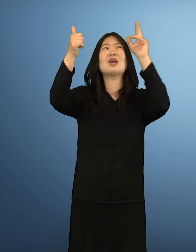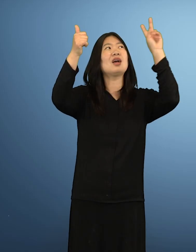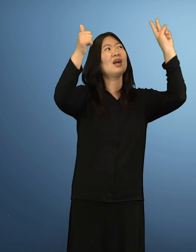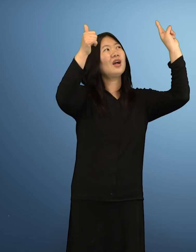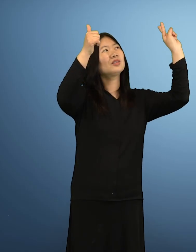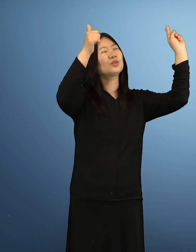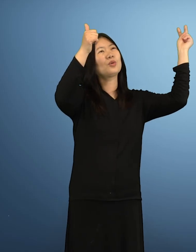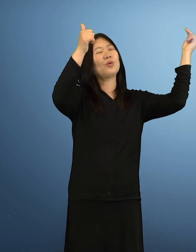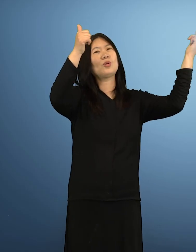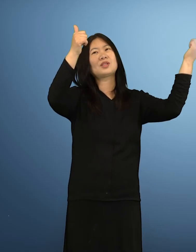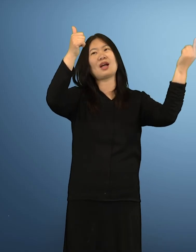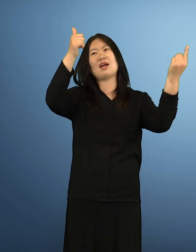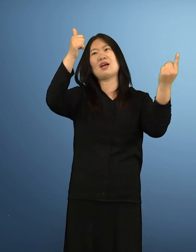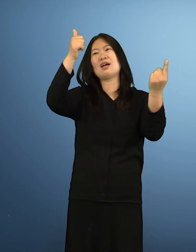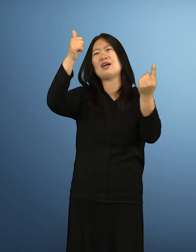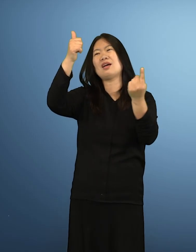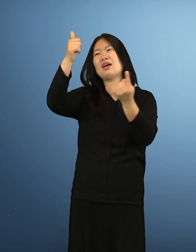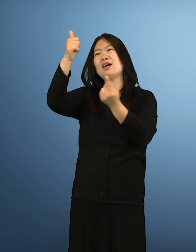여호와께